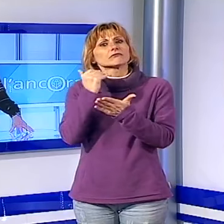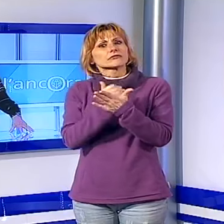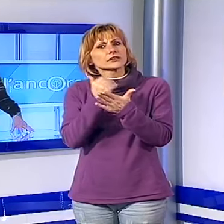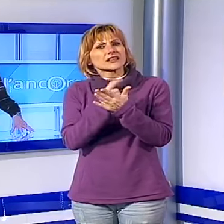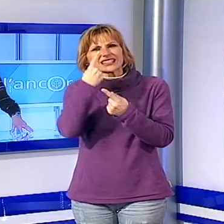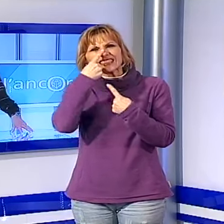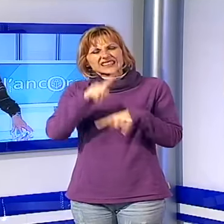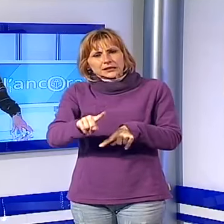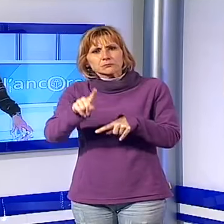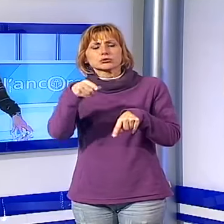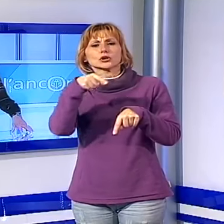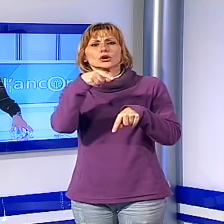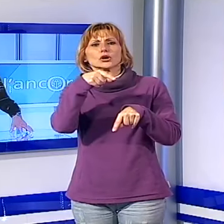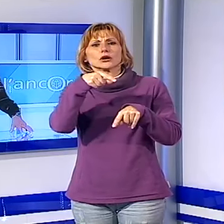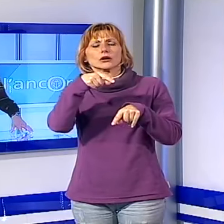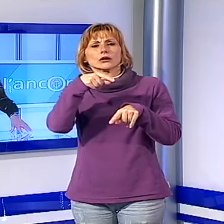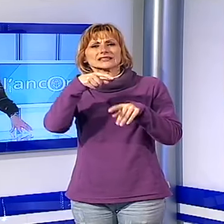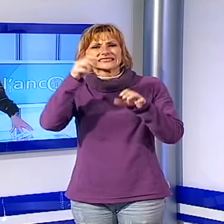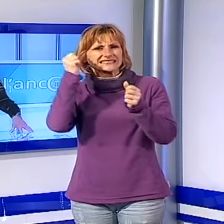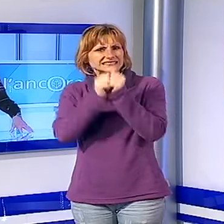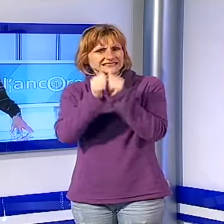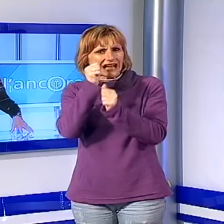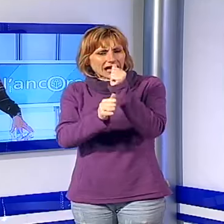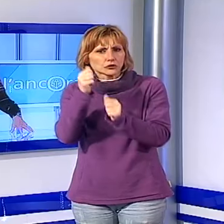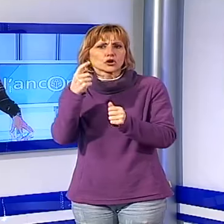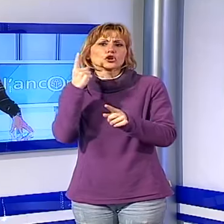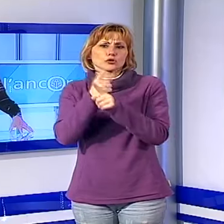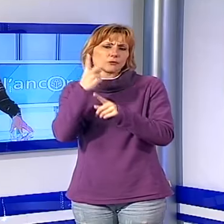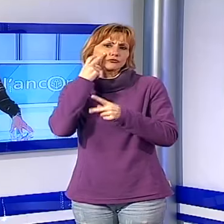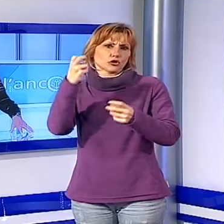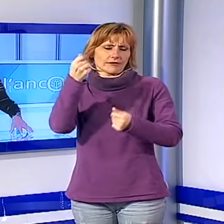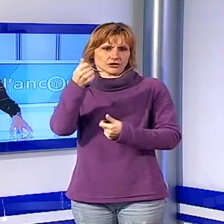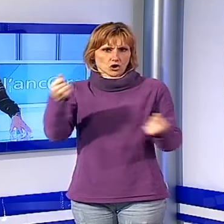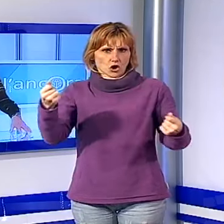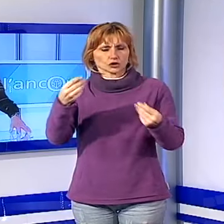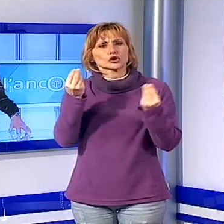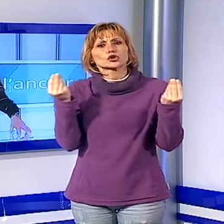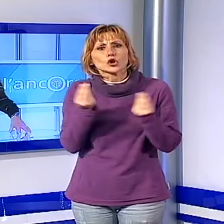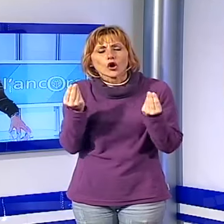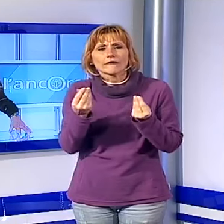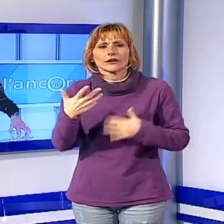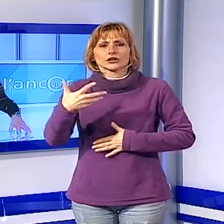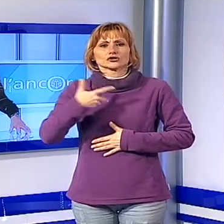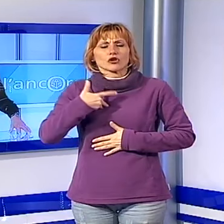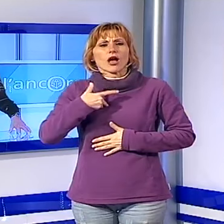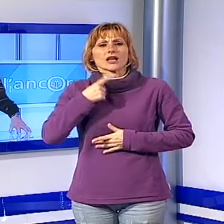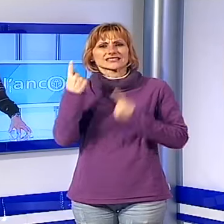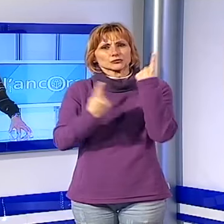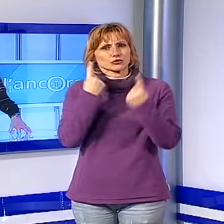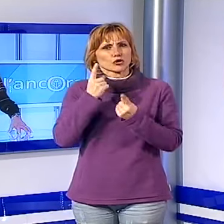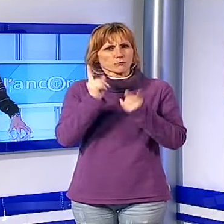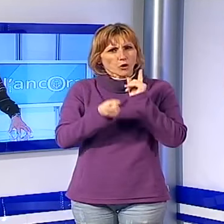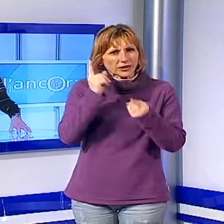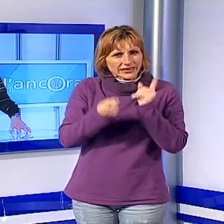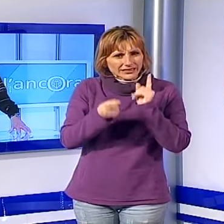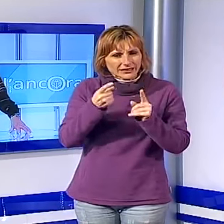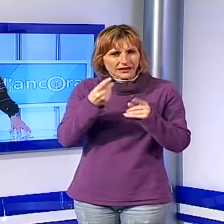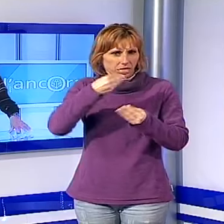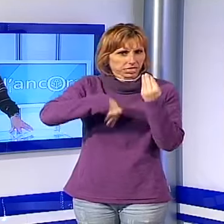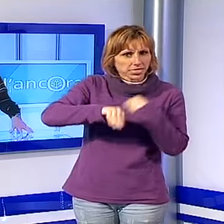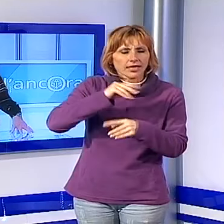catastrofe permanente bisogna trovare i soldi là dove sono cioè negli ambiti dove vige la corruzione politica e l'evasione fiscale.